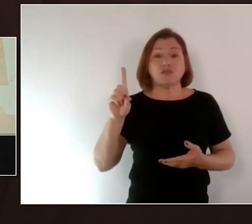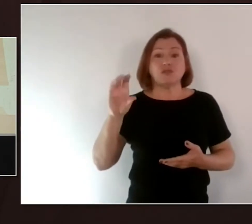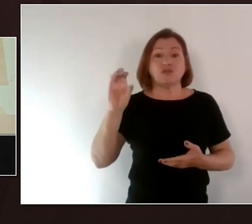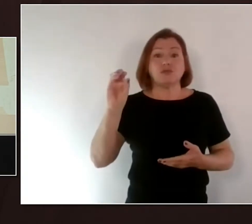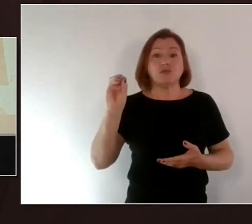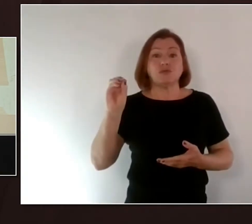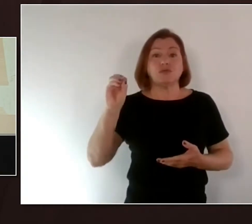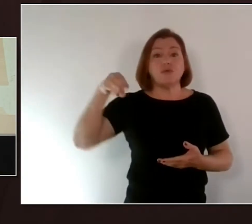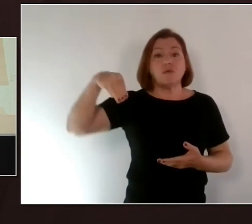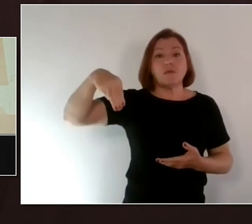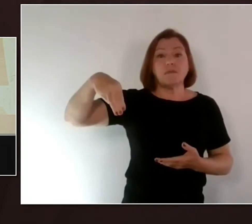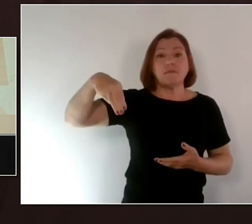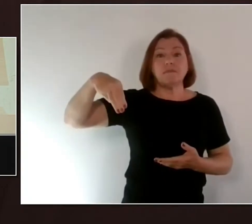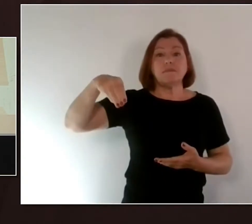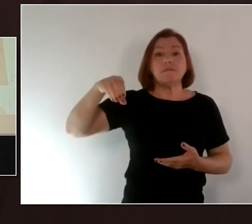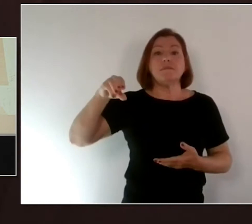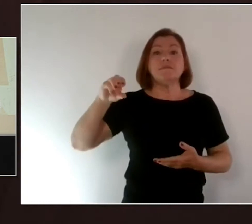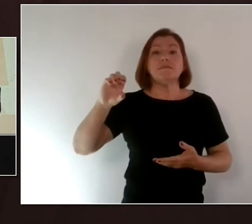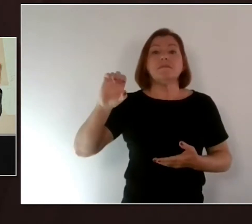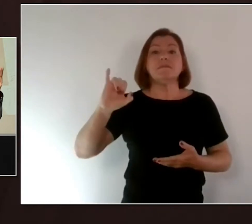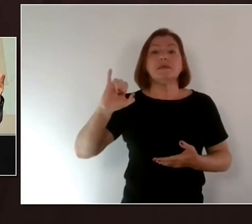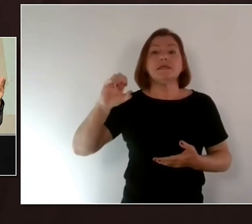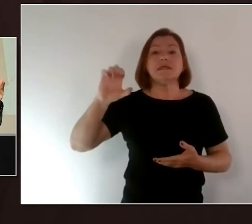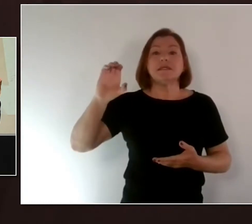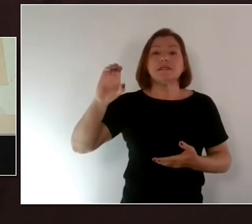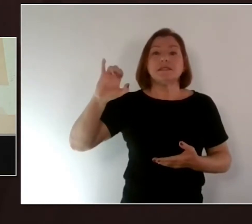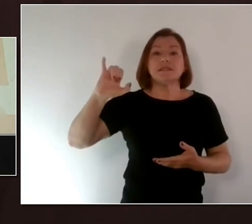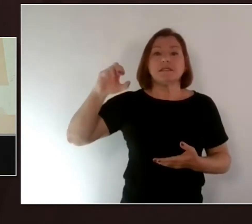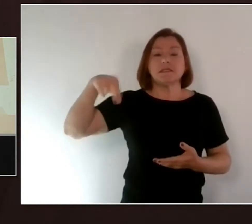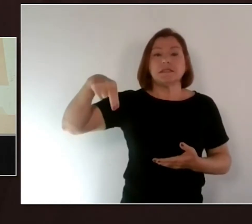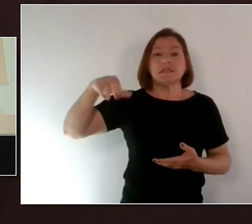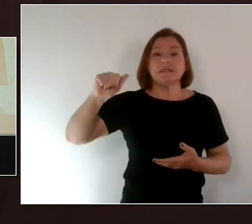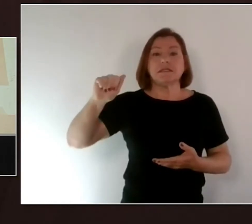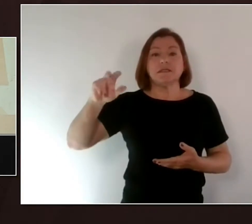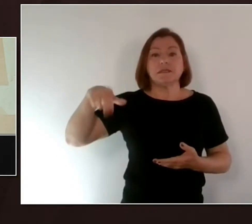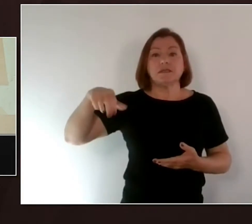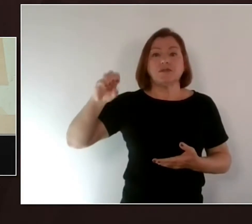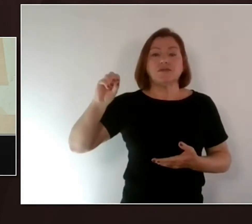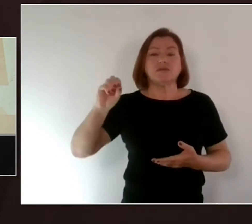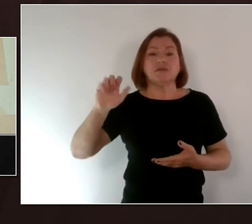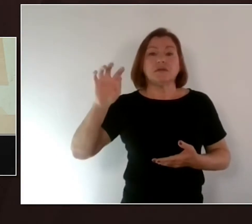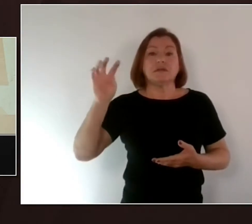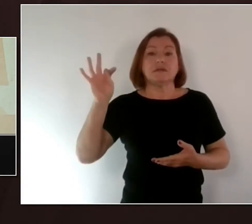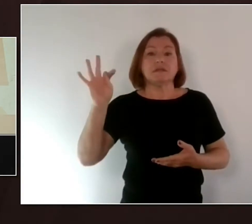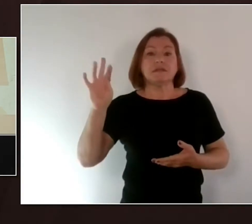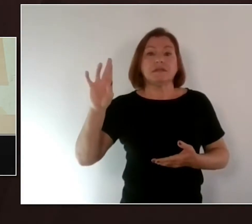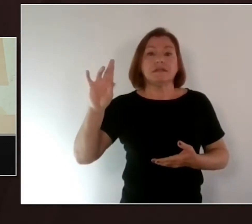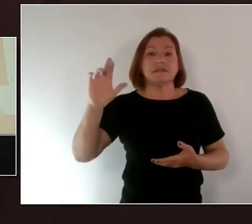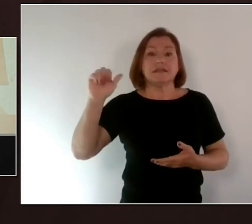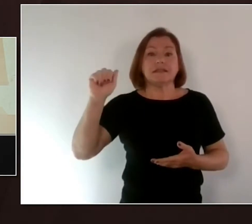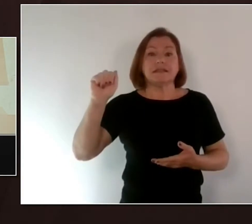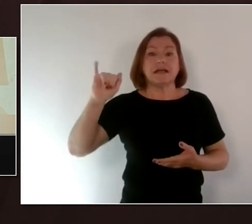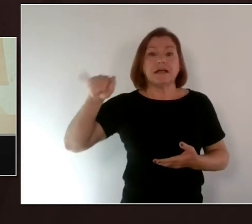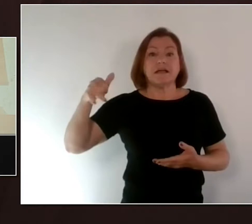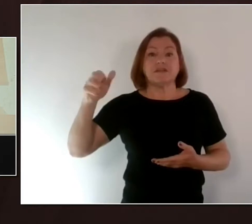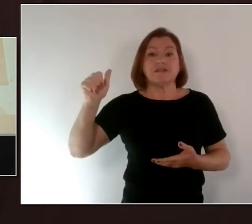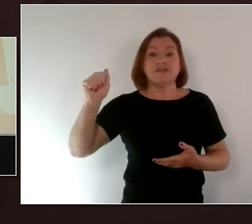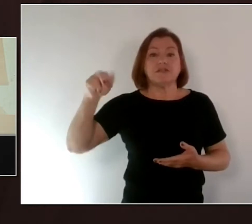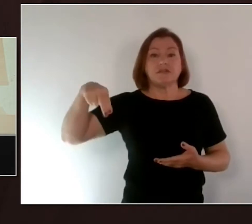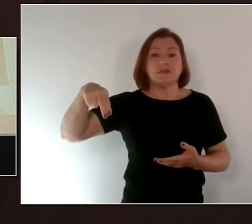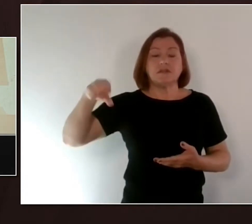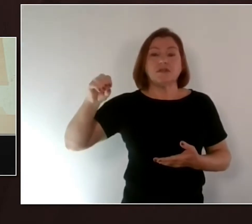tá? Domiciano, depois vem o Trajano, Marcos Aurélio,